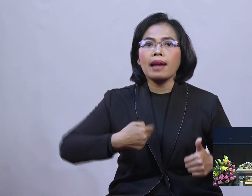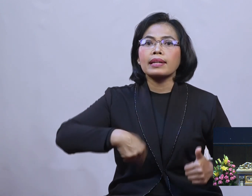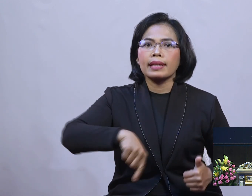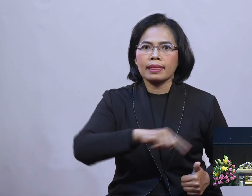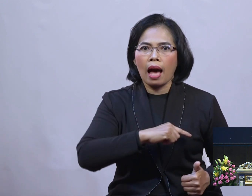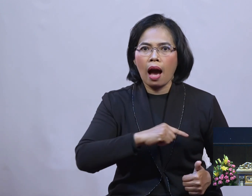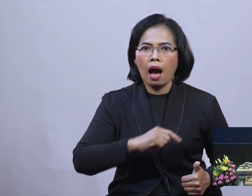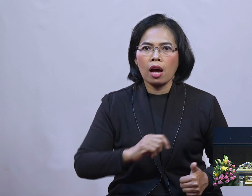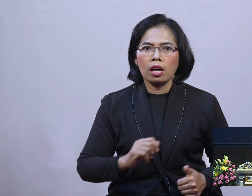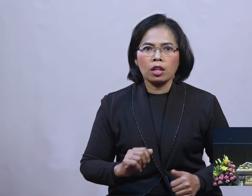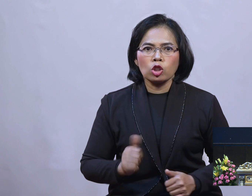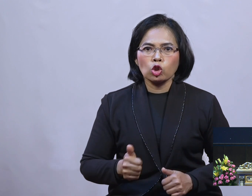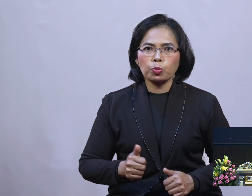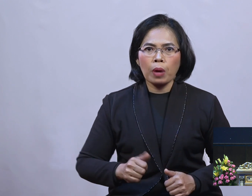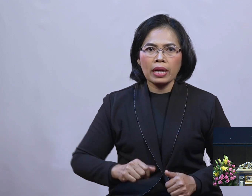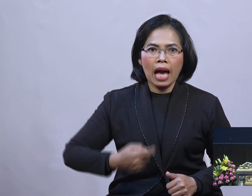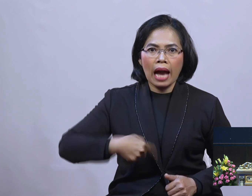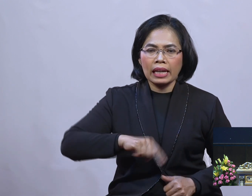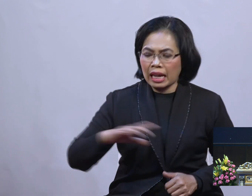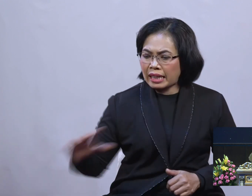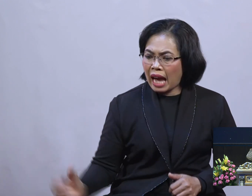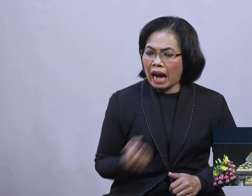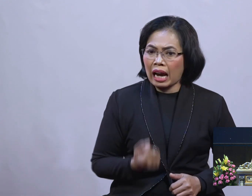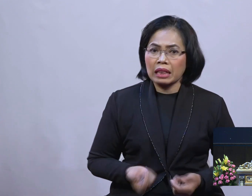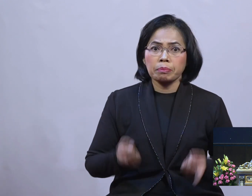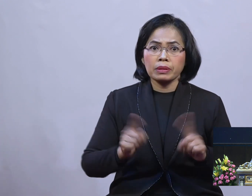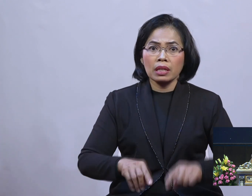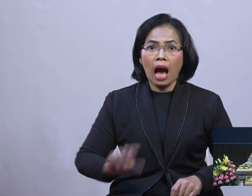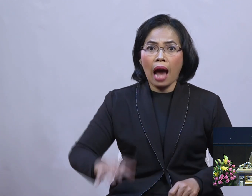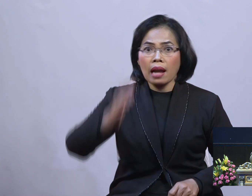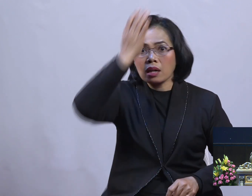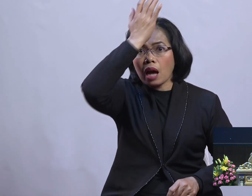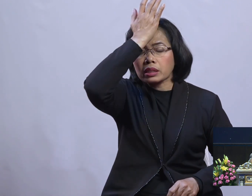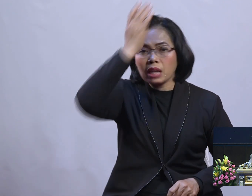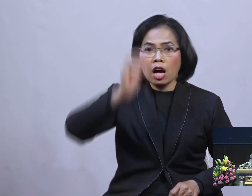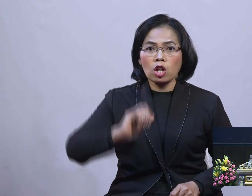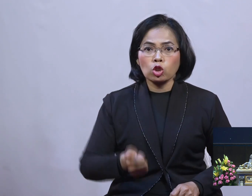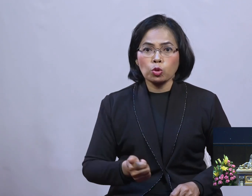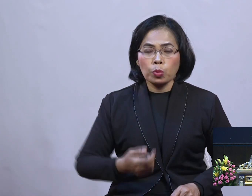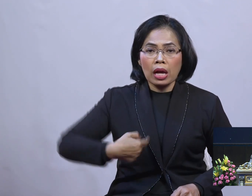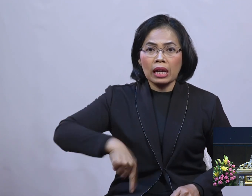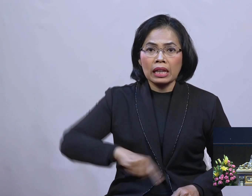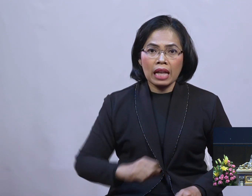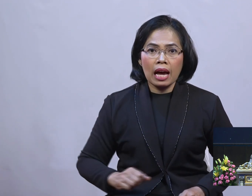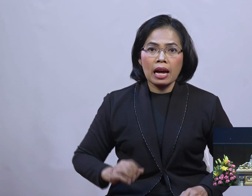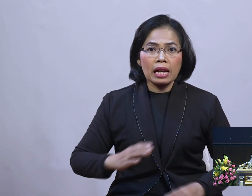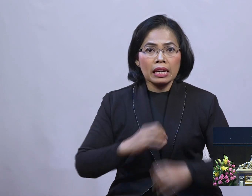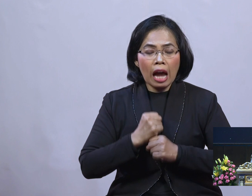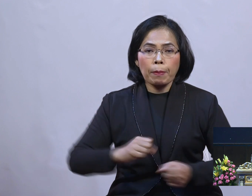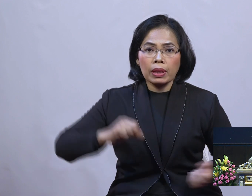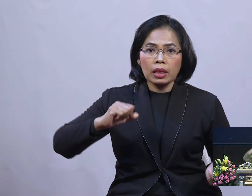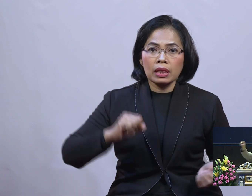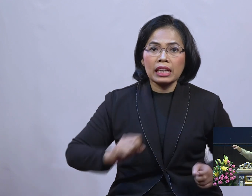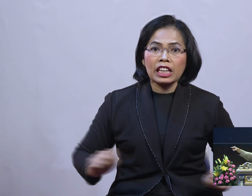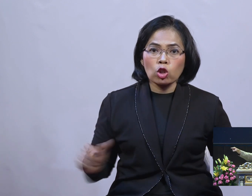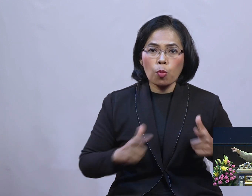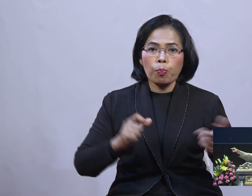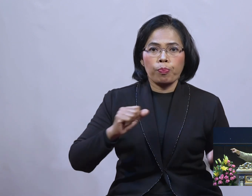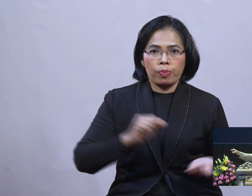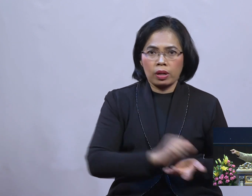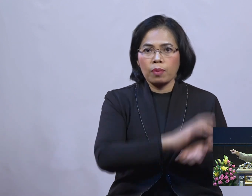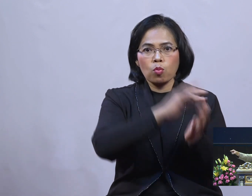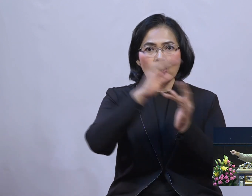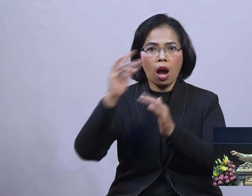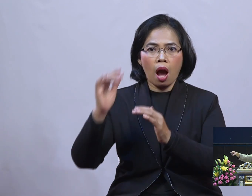apa supaya kita dapat diangkat sebagai anak raja Demi apa supaya kita dapat hidup dalam kemuliaan kemuliaan yang sudah